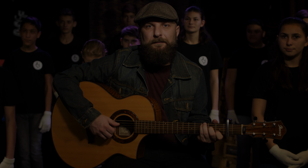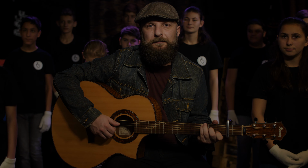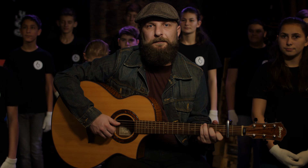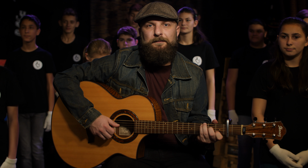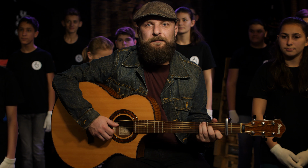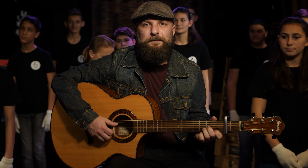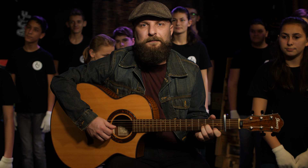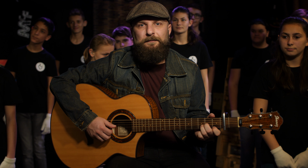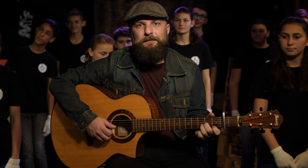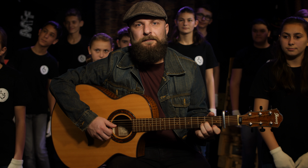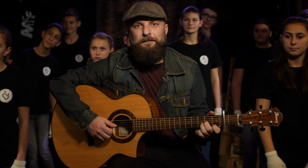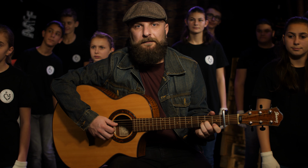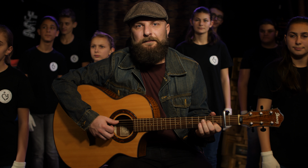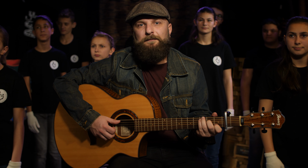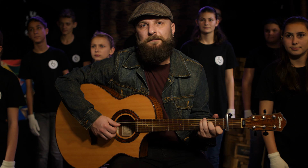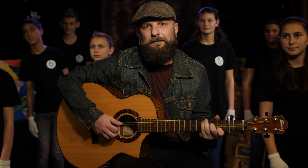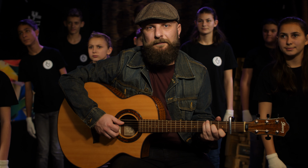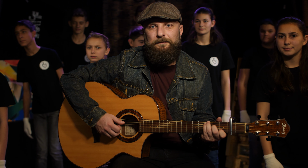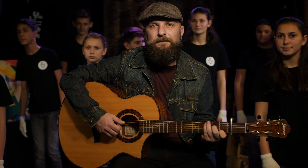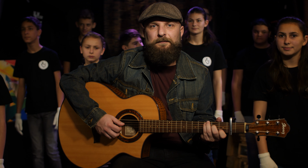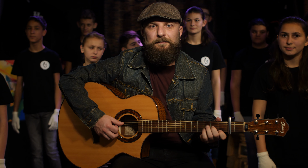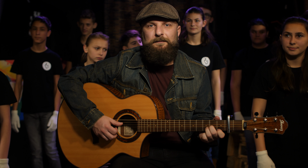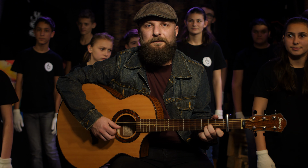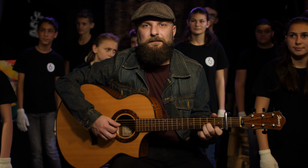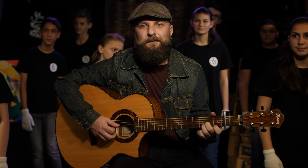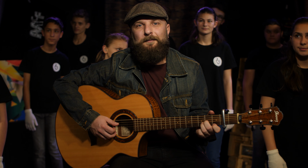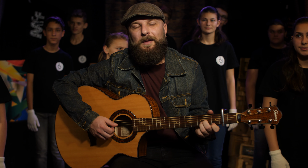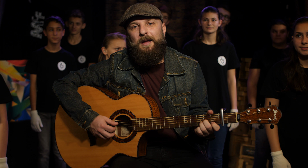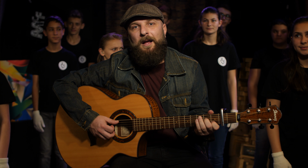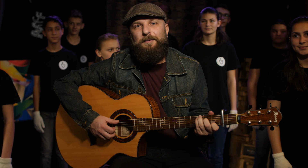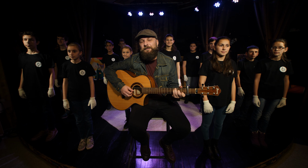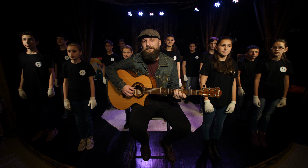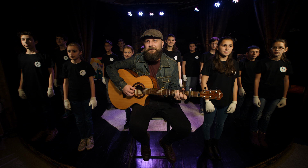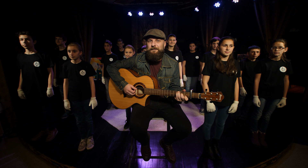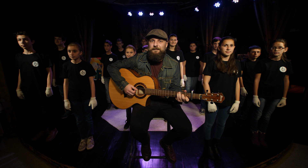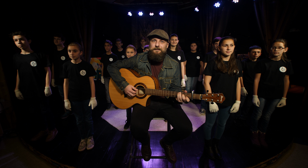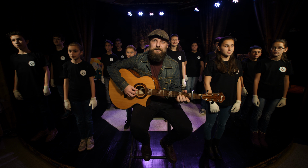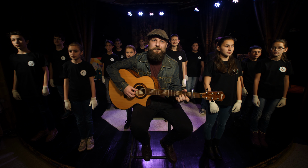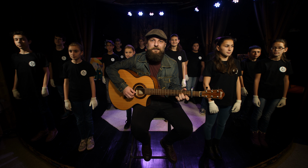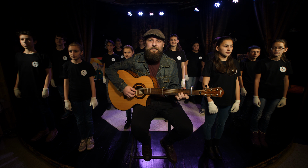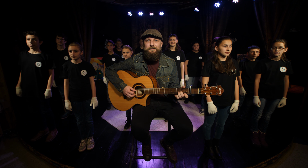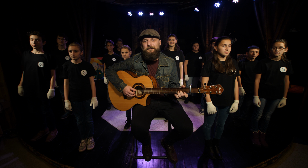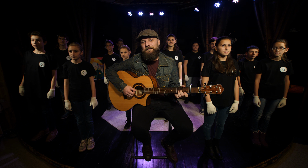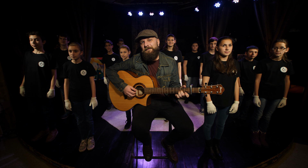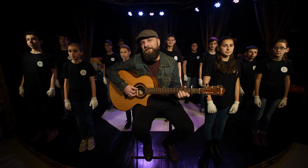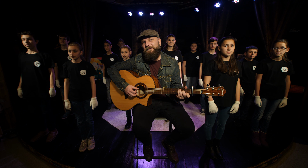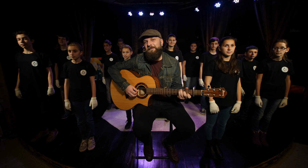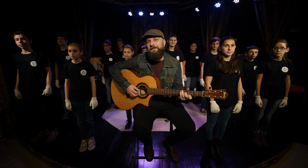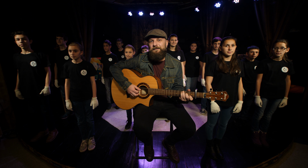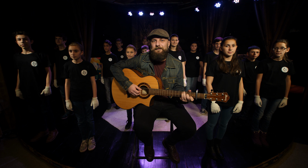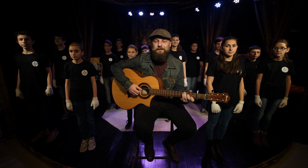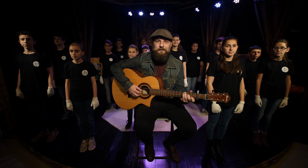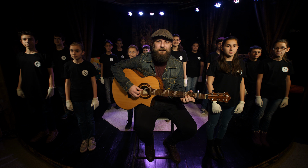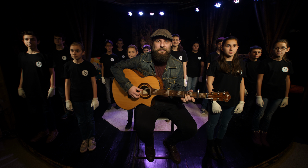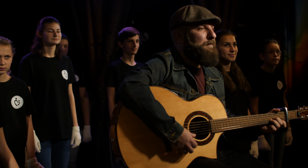Müh-müh-müh-müh-müh-müh-müh, îhm-h-müh-müh